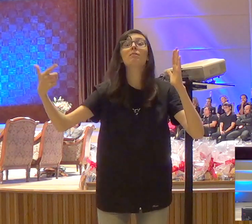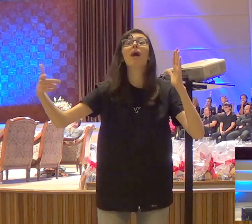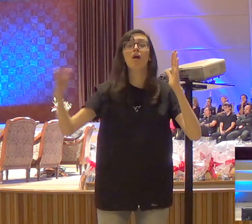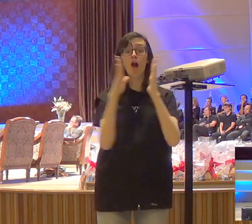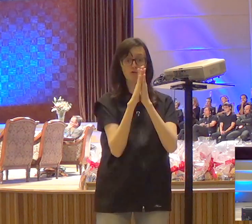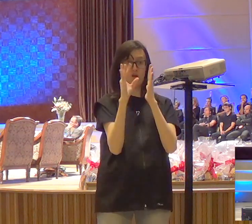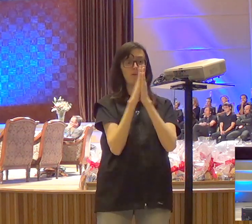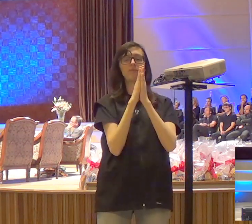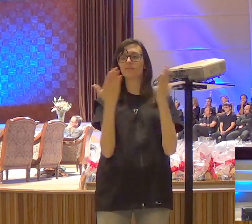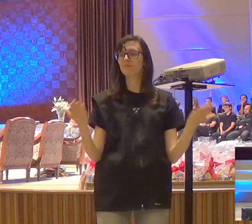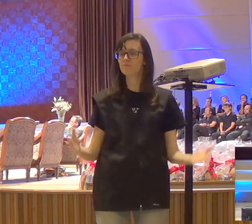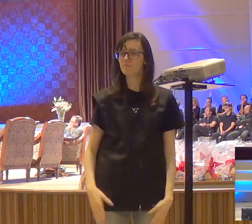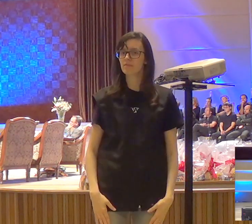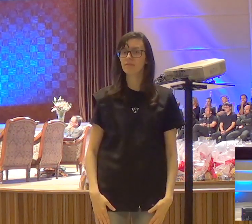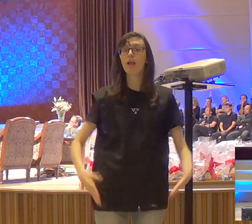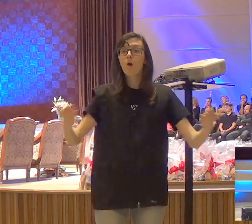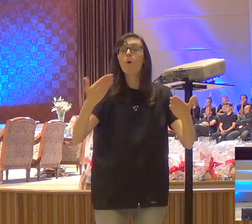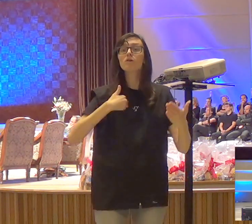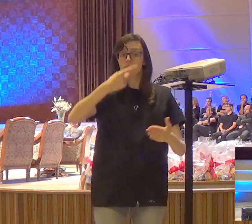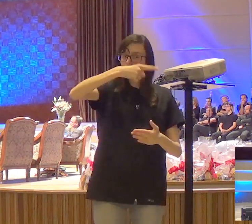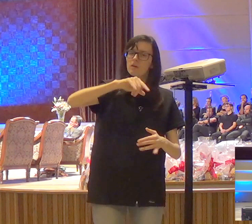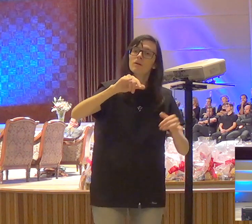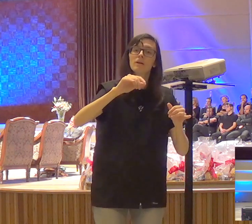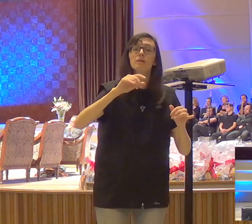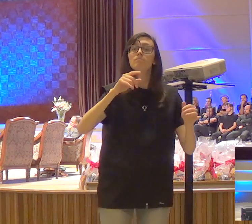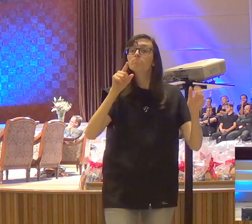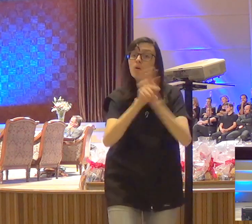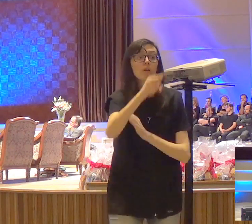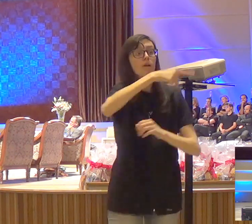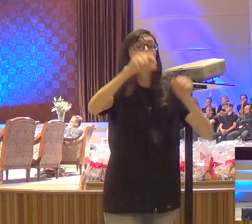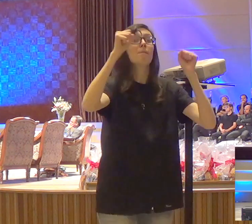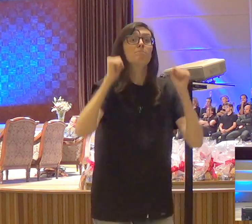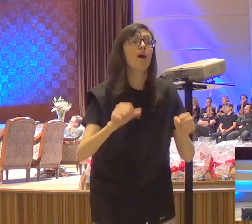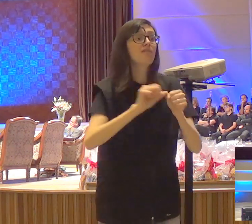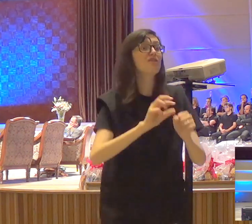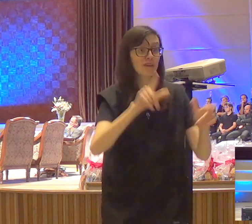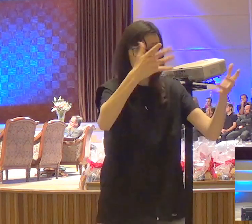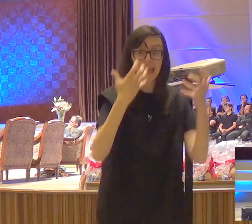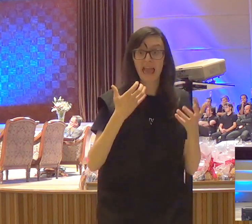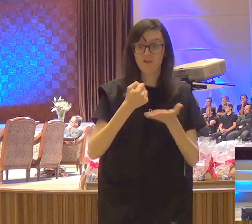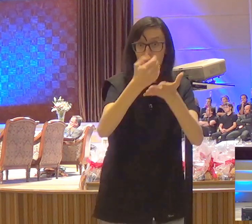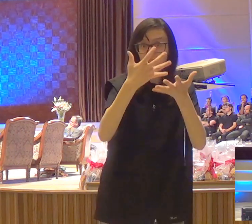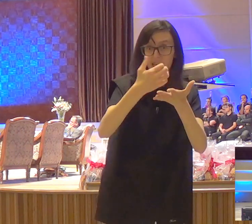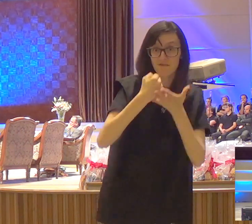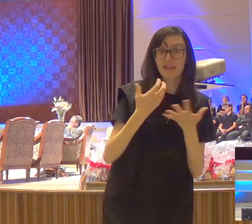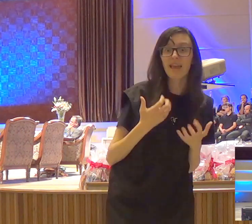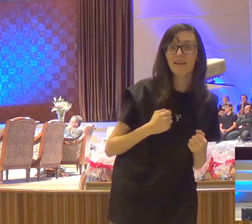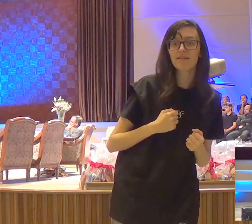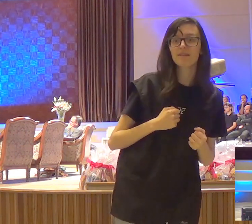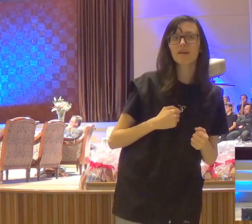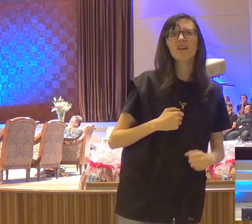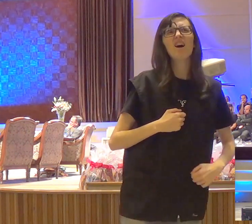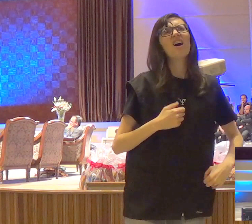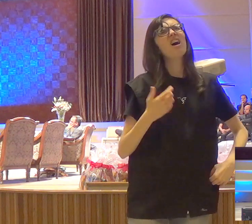of fulfilling. Se eu te der hoje a oportunidade de fazer diferença em algo que você pode fazer diferença, que você é capaz de fazer.